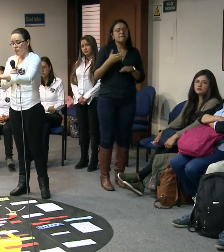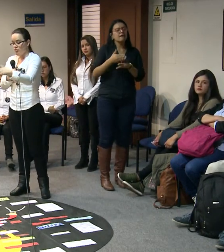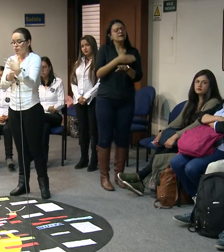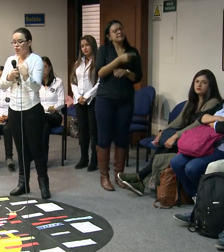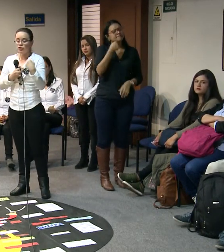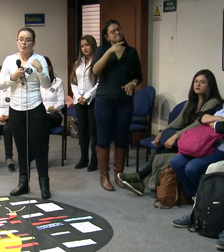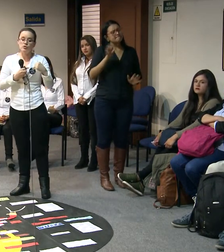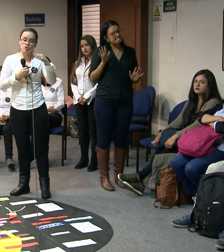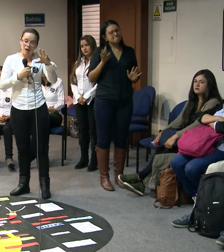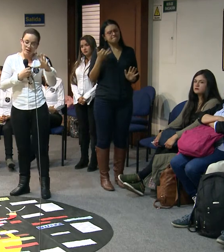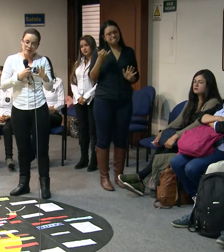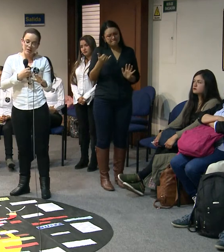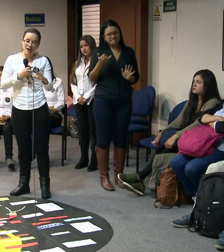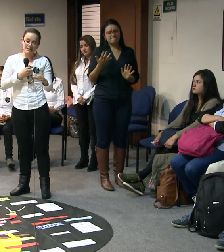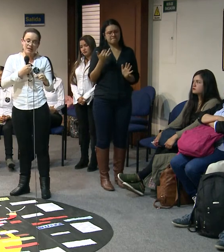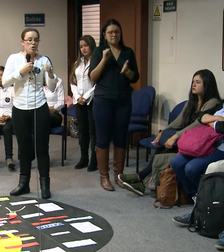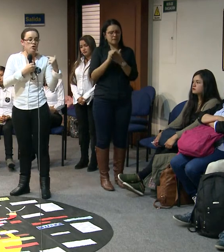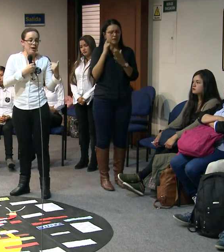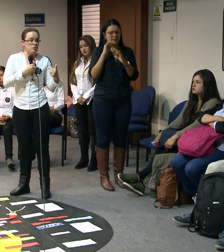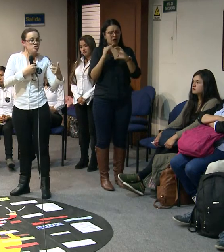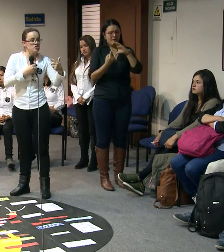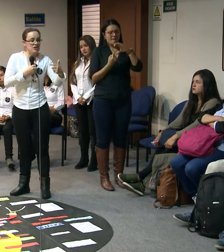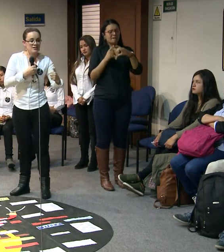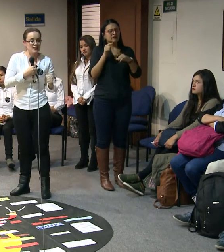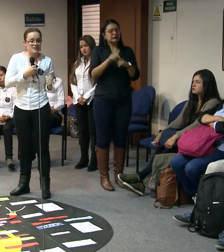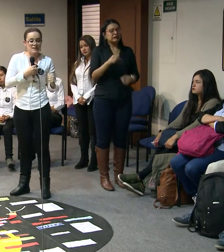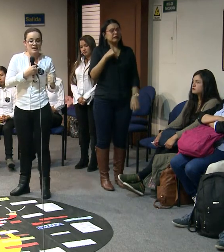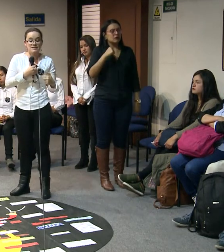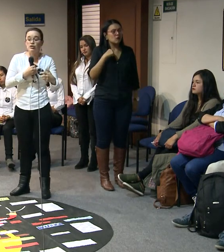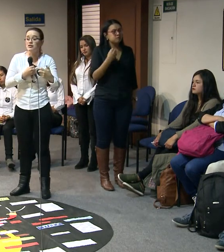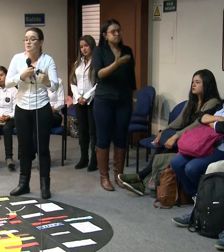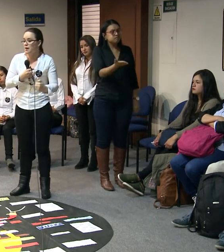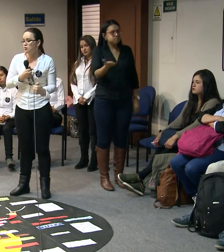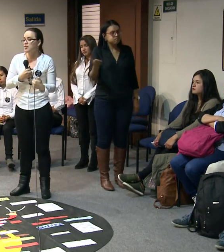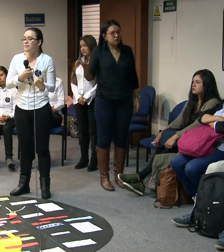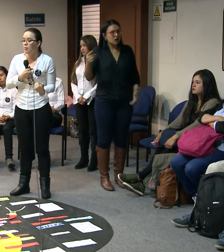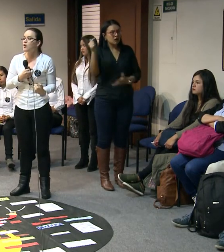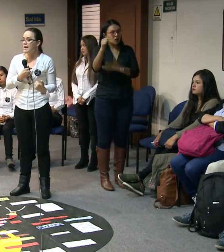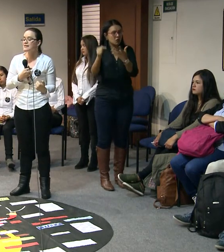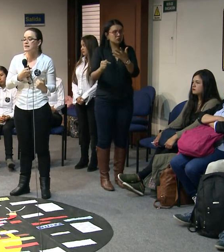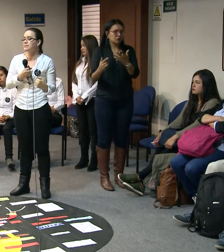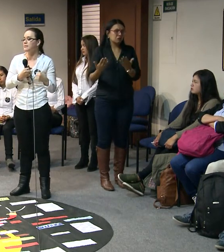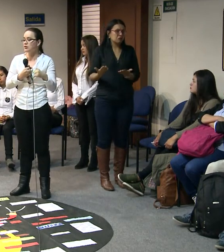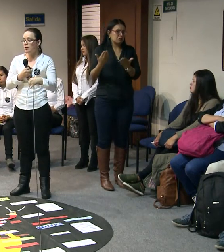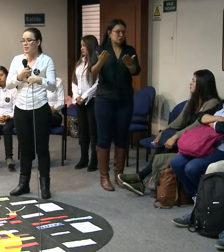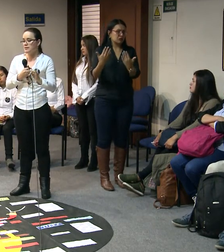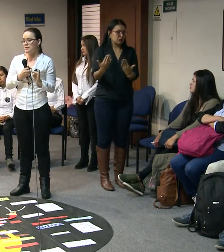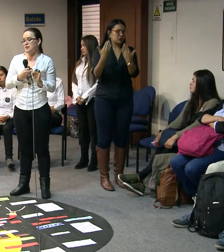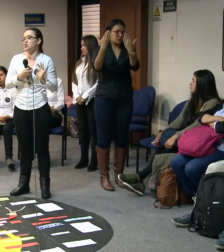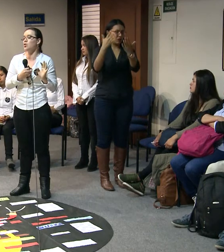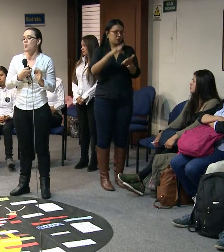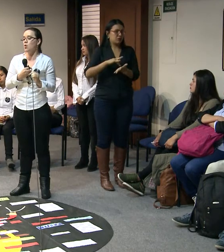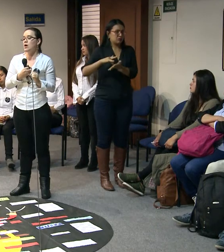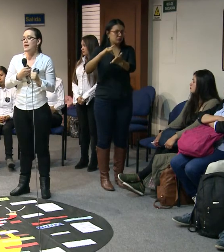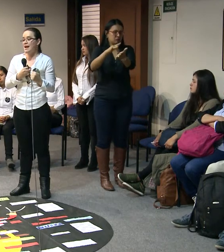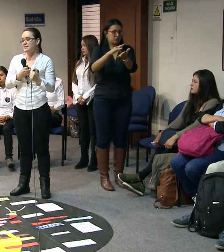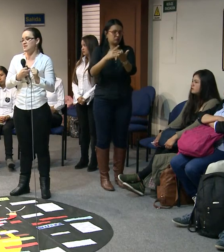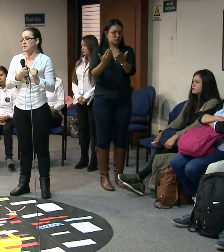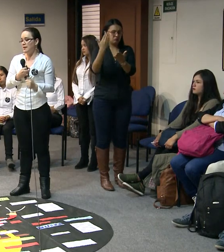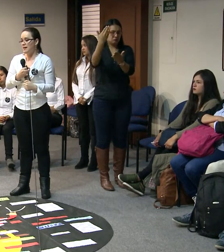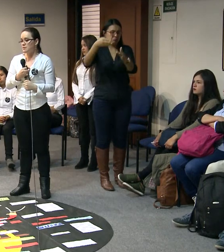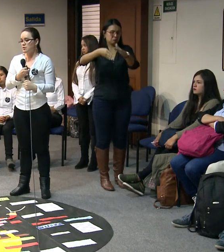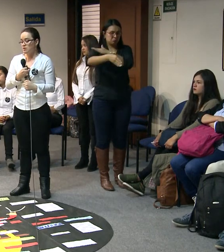dijeron, bueno, nosotros contamos a nivel de planetario, contamos con ciertos aspectos que favorecen tanto la participación como